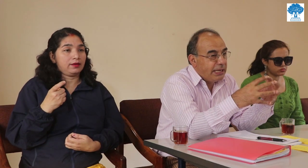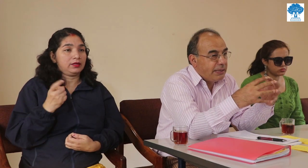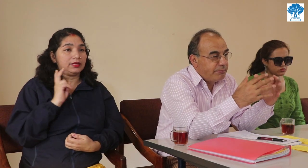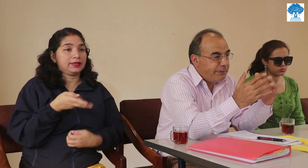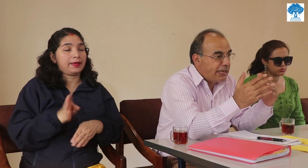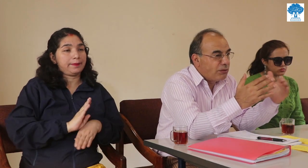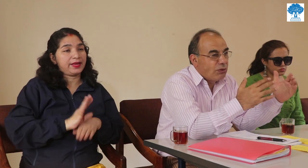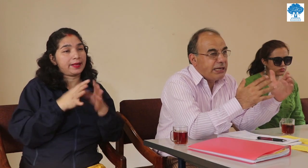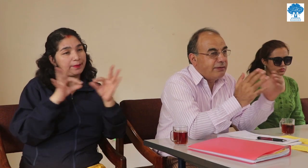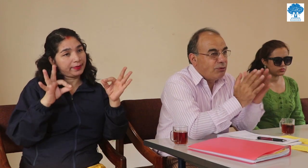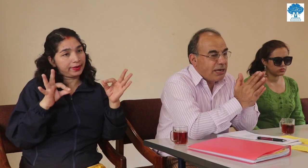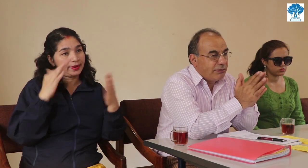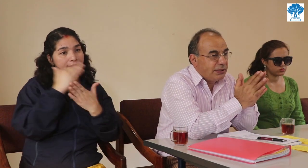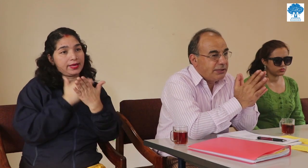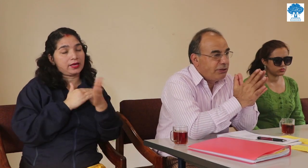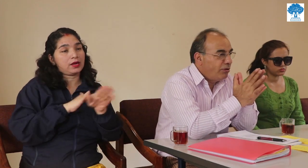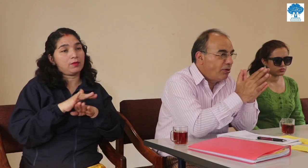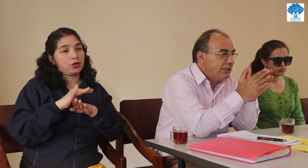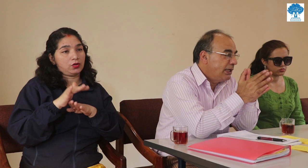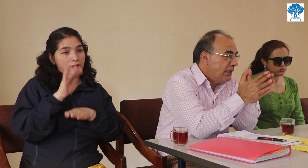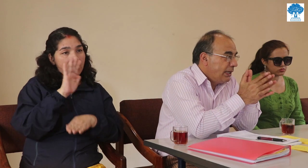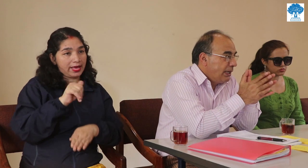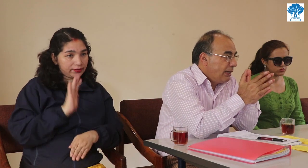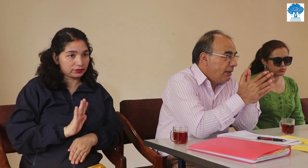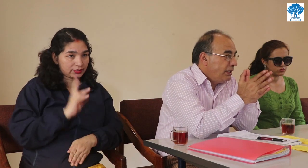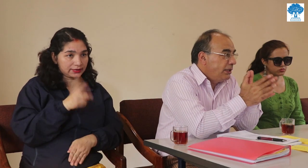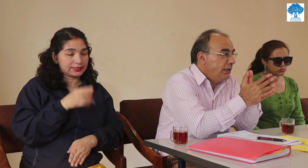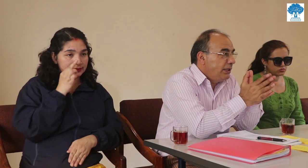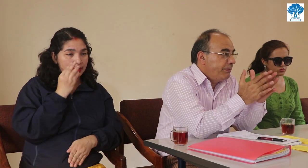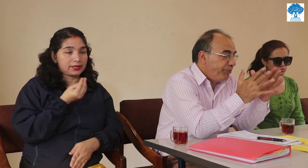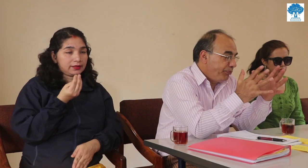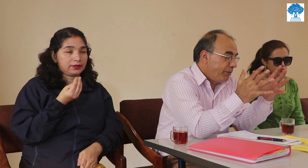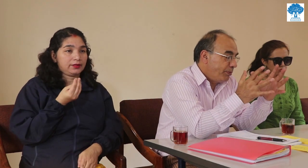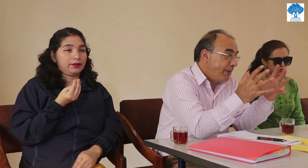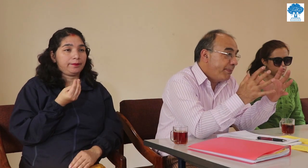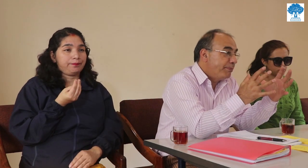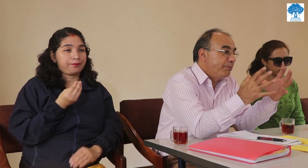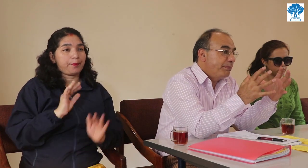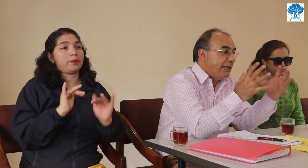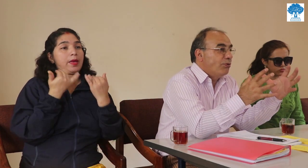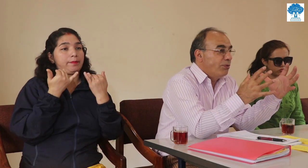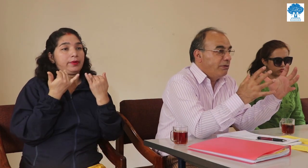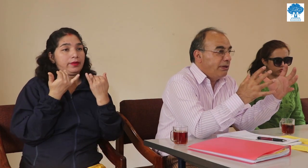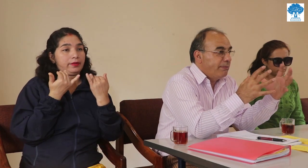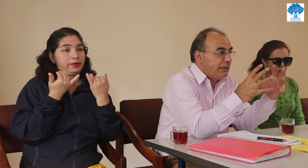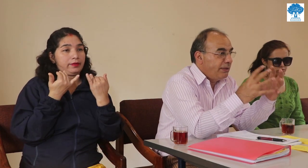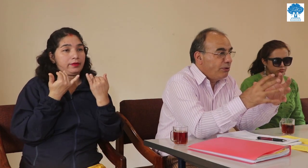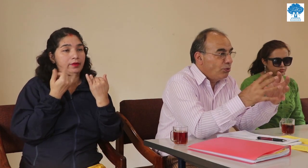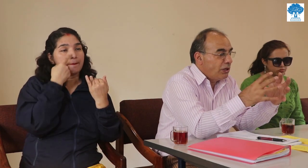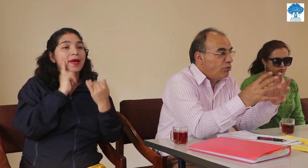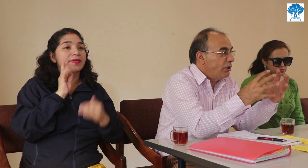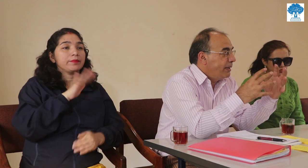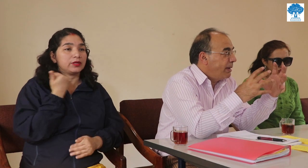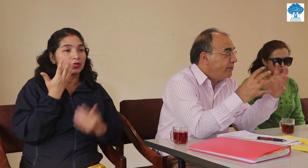त्यति बेला विभिन्न खालको कार्यक्रमहरू आएको छ. त्यसमध्येको एउटा चाहिँ अलिकति प्रभाव पारेको भनौँ न, मातृ